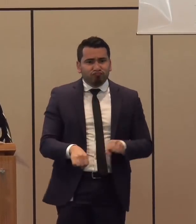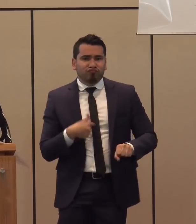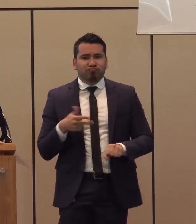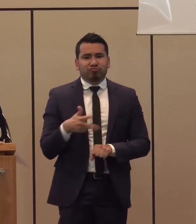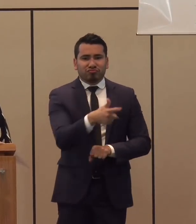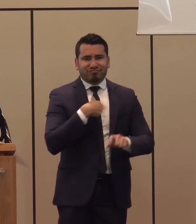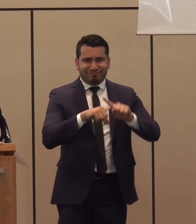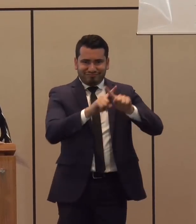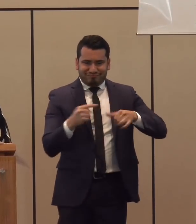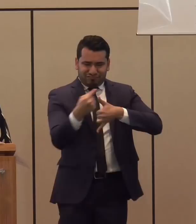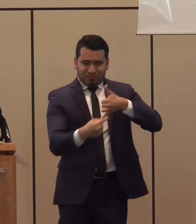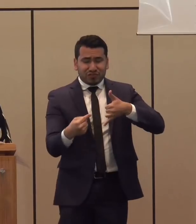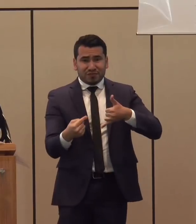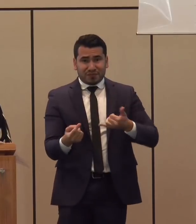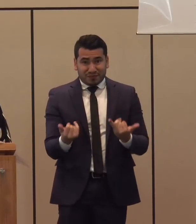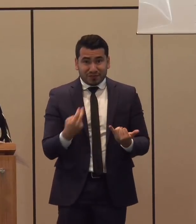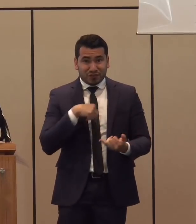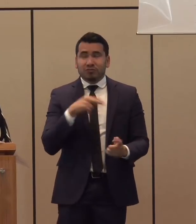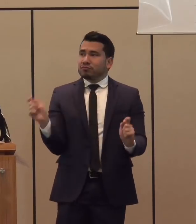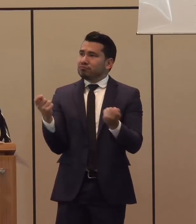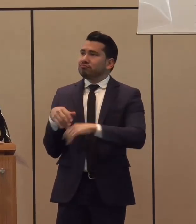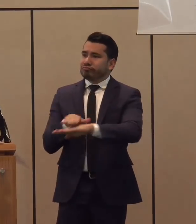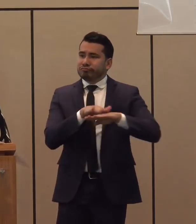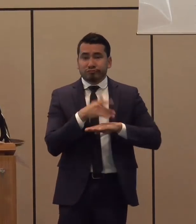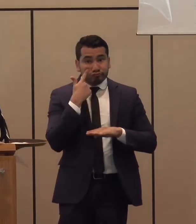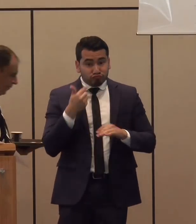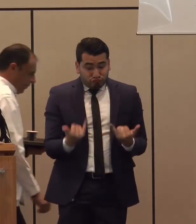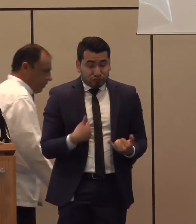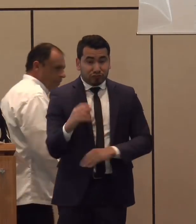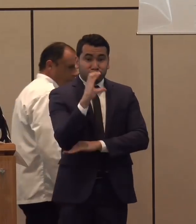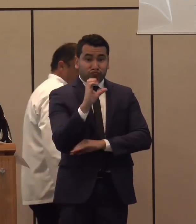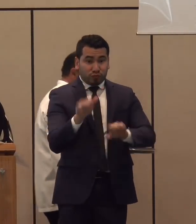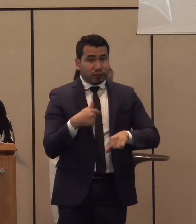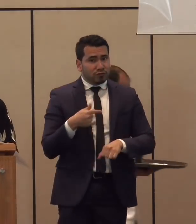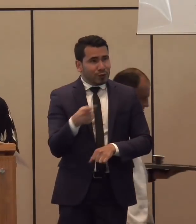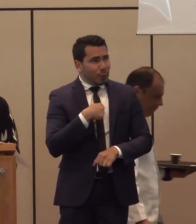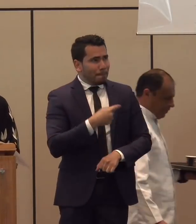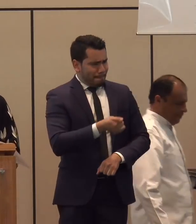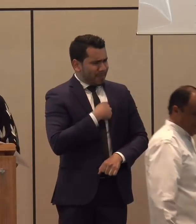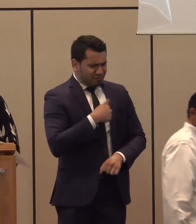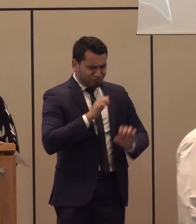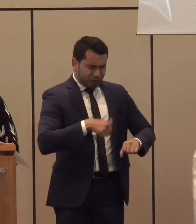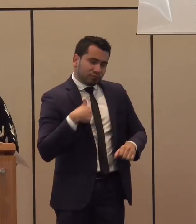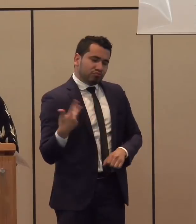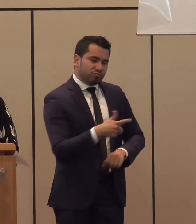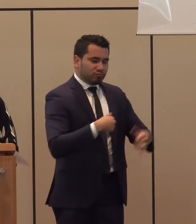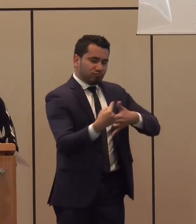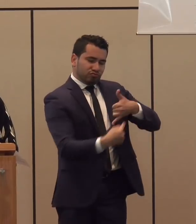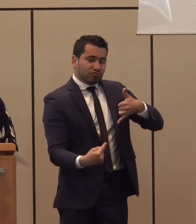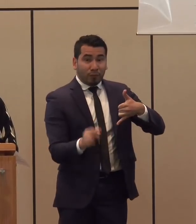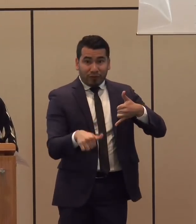que se llama es el momento de colombia seguro te va a encantar que espero que todos ustedes nos ayuden a promocionar